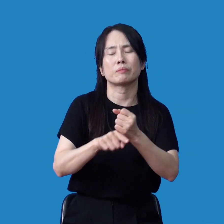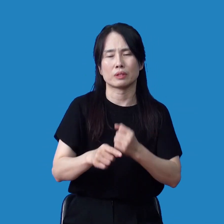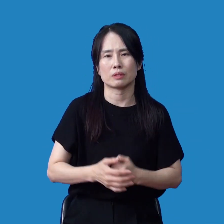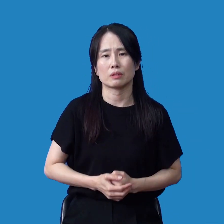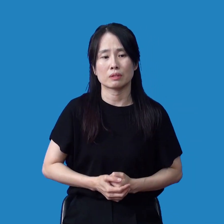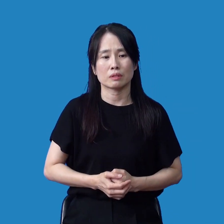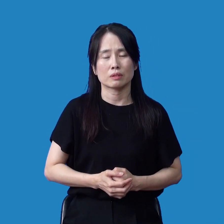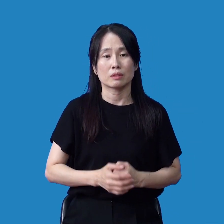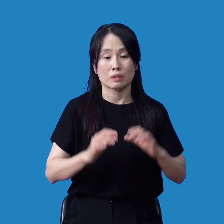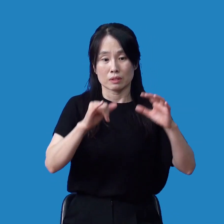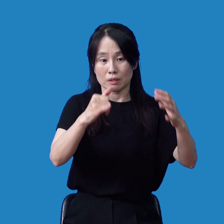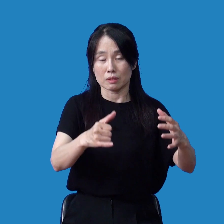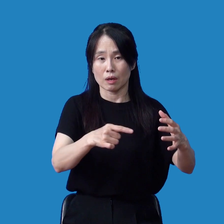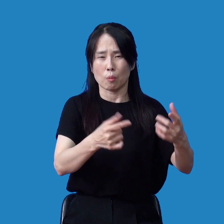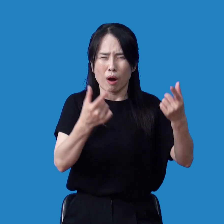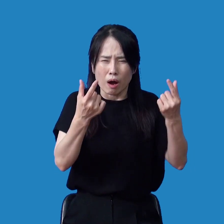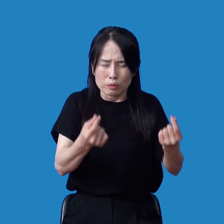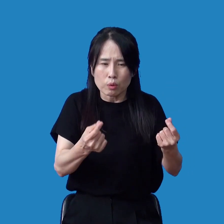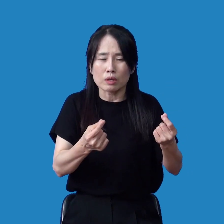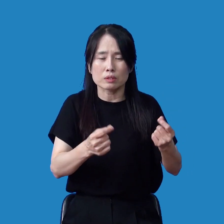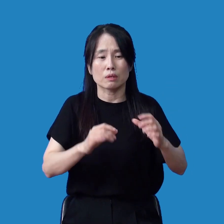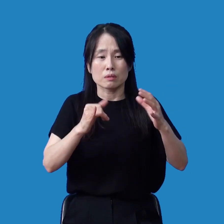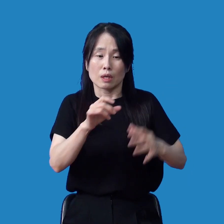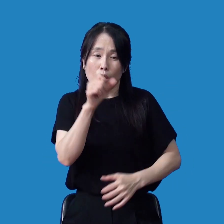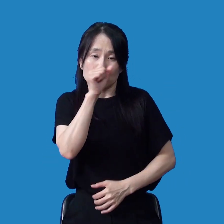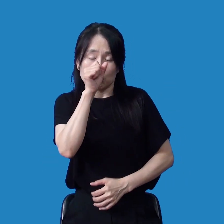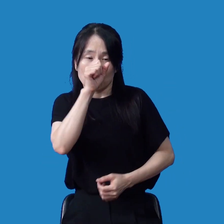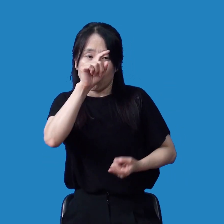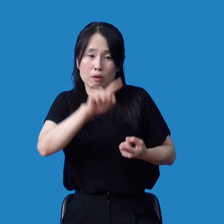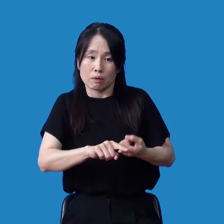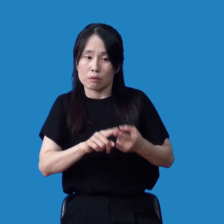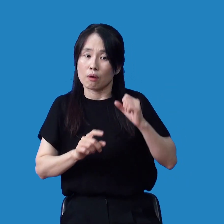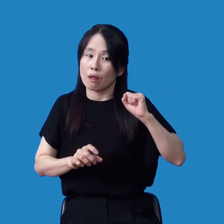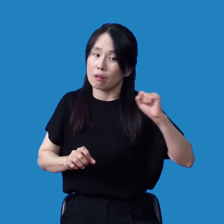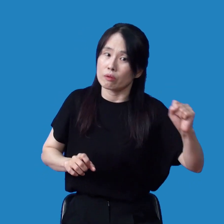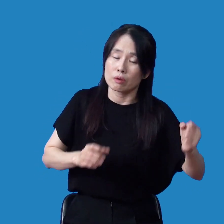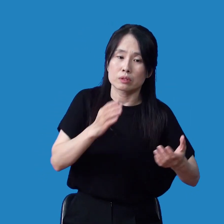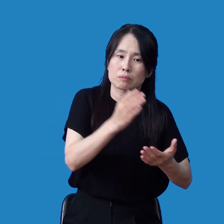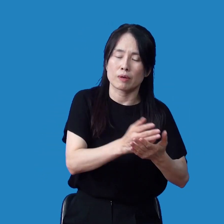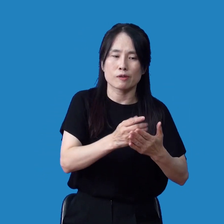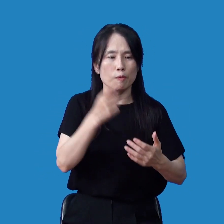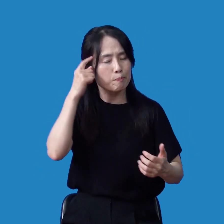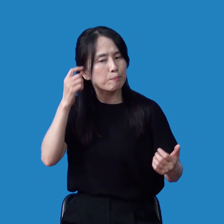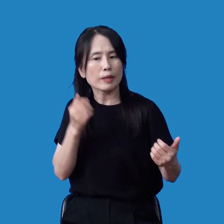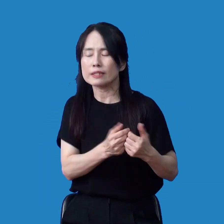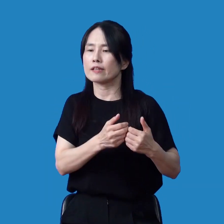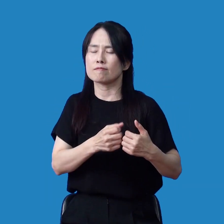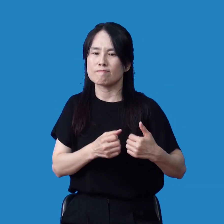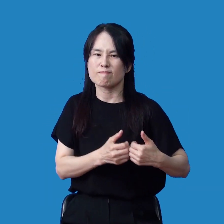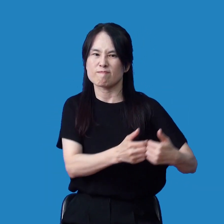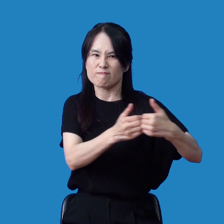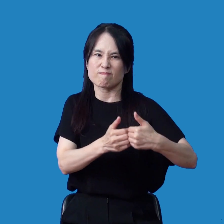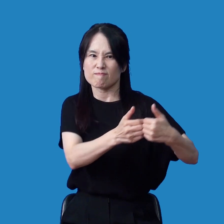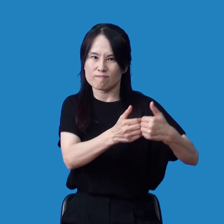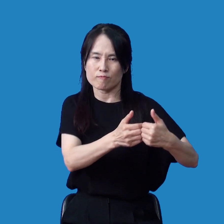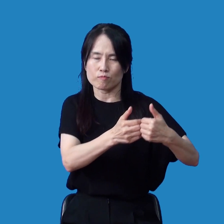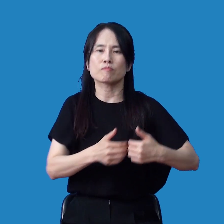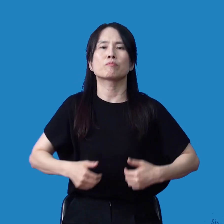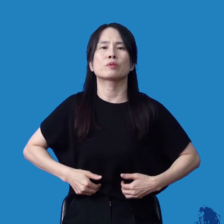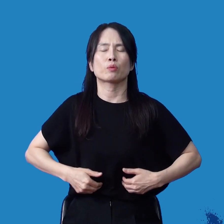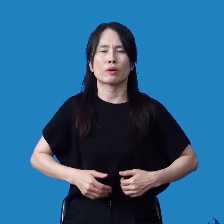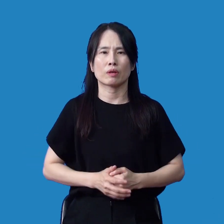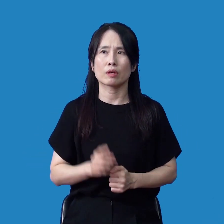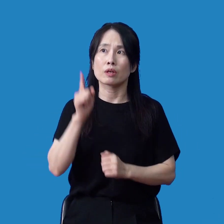우리를 똑같이 찍어내려고 할 때에 그게 끌려가지 말고 저항하라는 말입니다. 천국 백성은